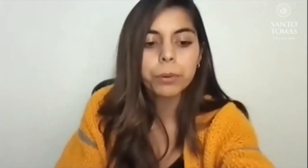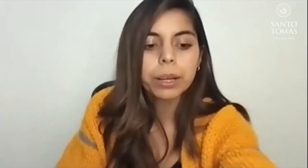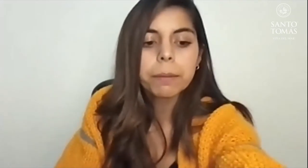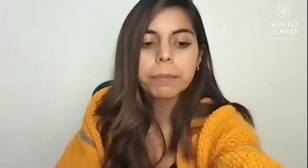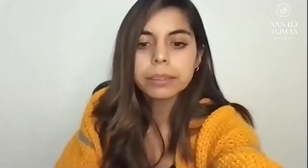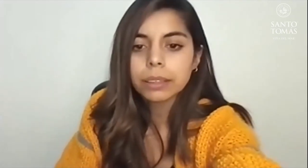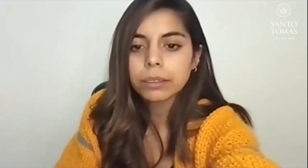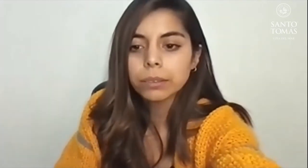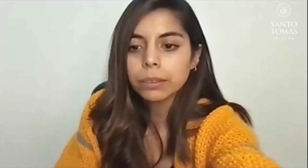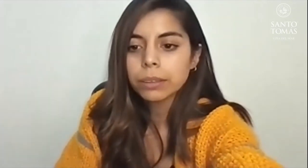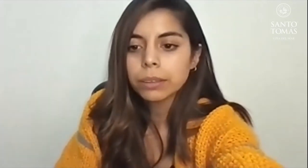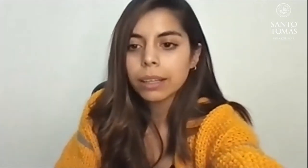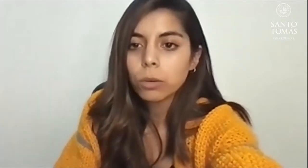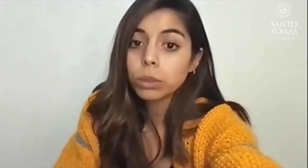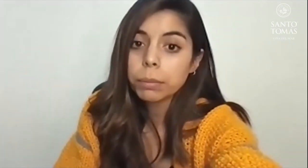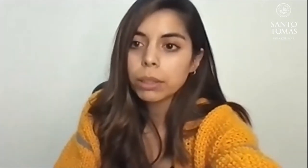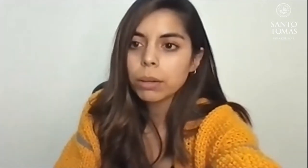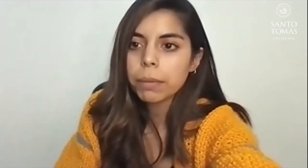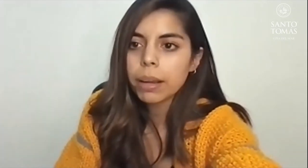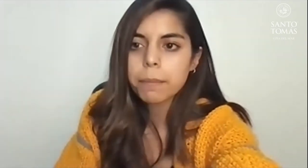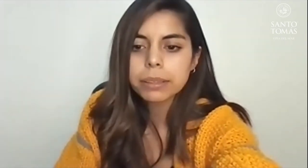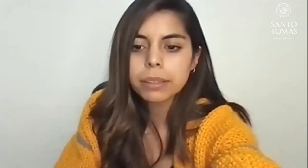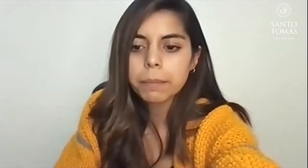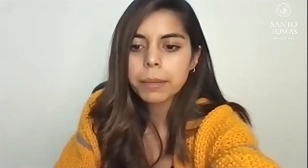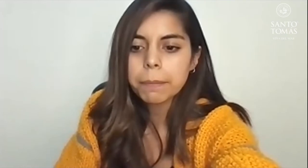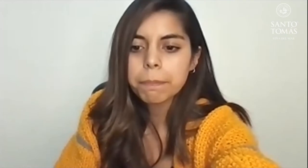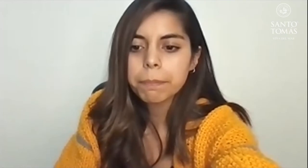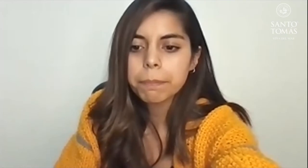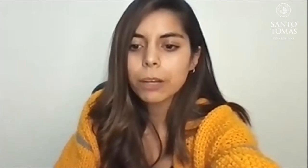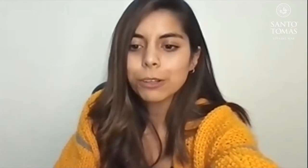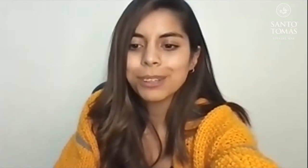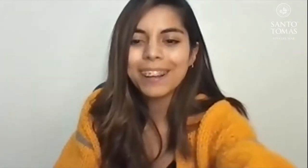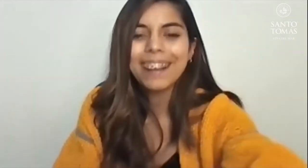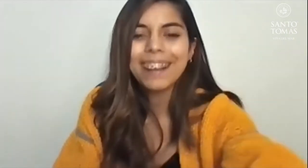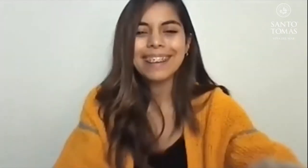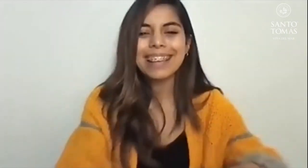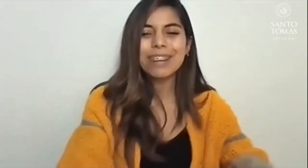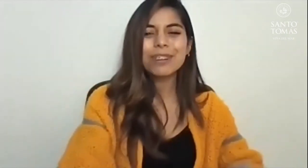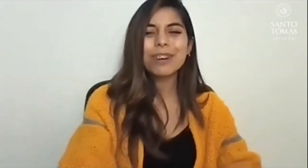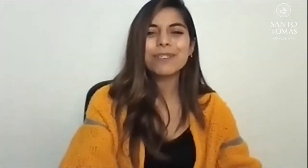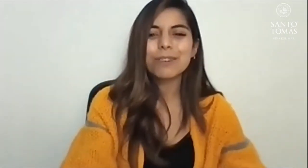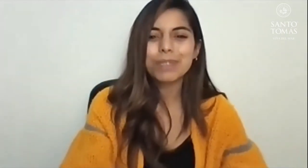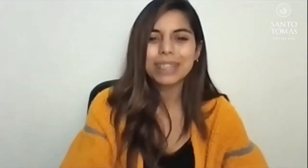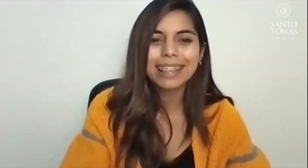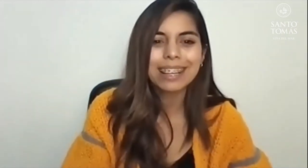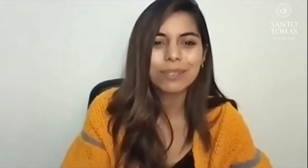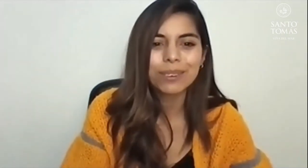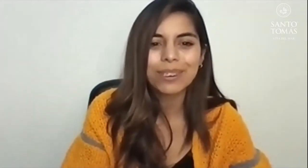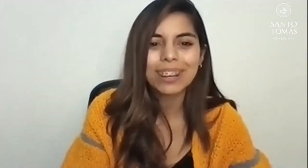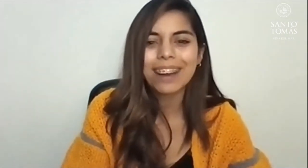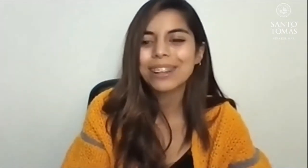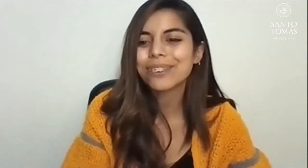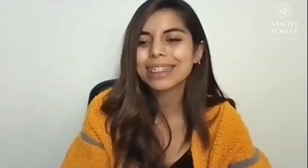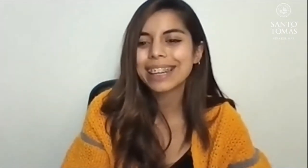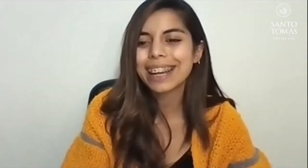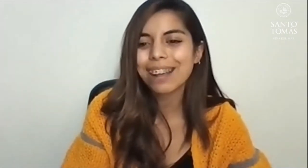problema, ¿cierto? Justamente lo que me acaba de pasar a mí, pero ya les voy a volver a compartir de nuevo. Ahora encontré la